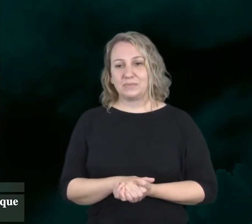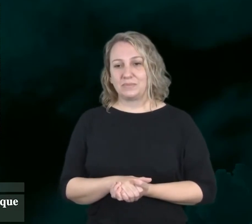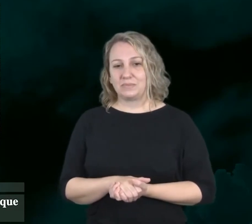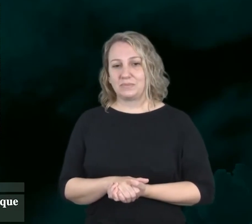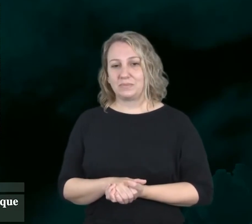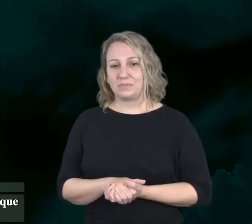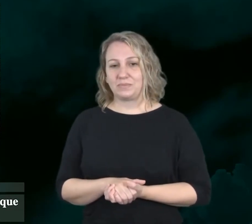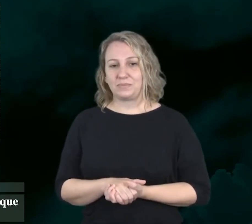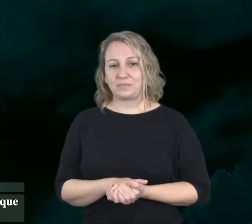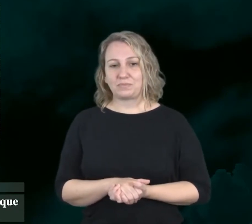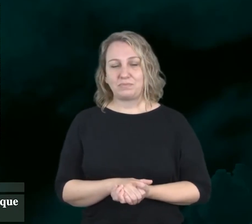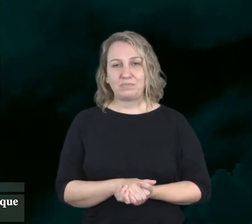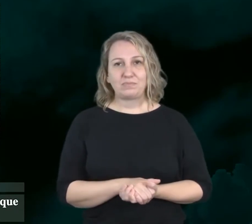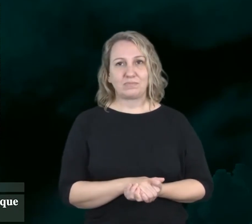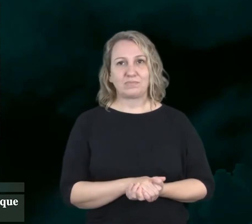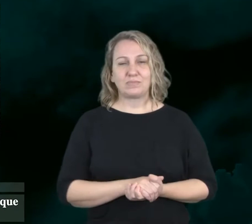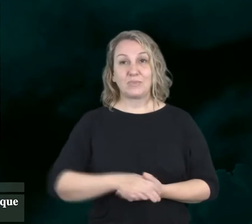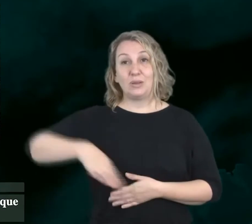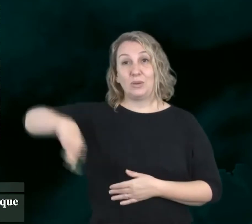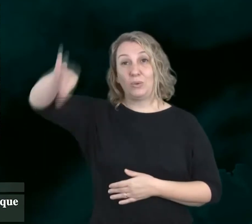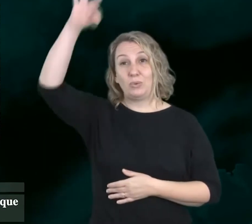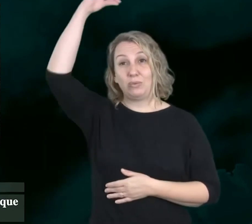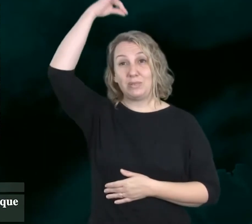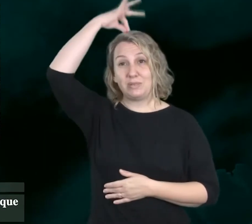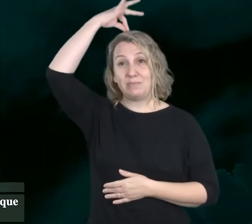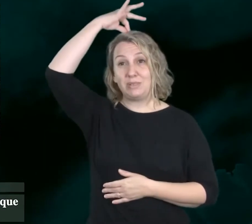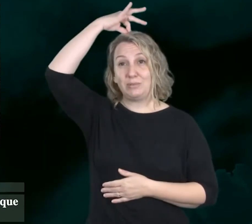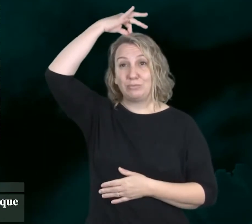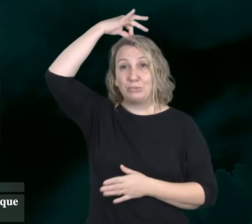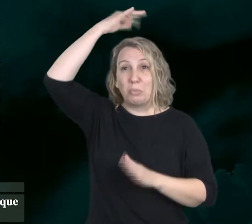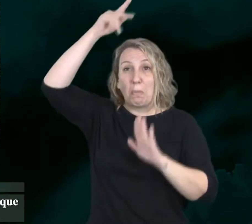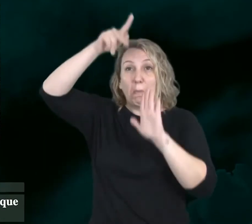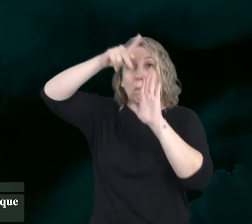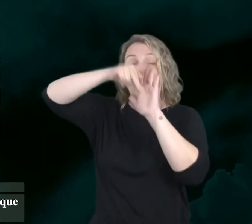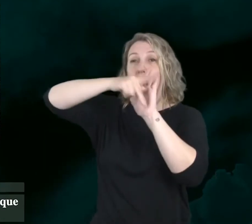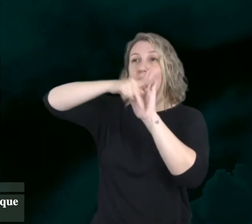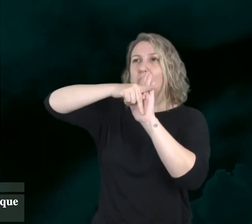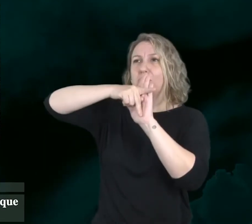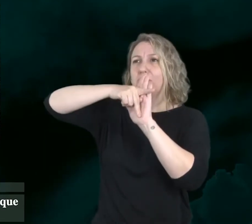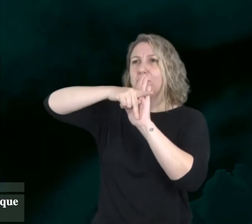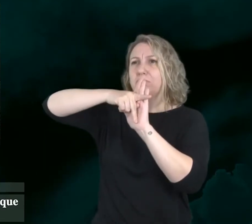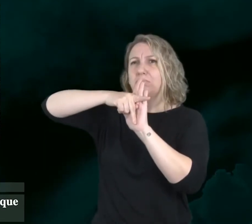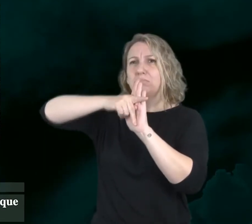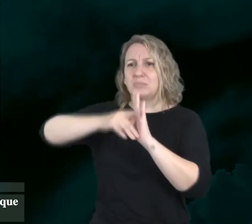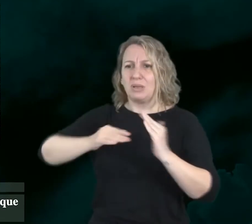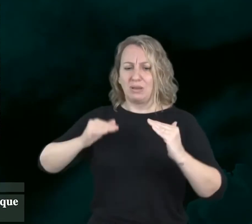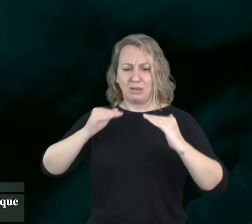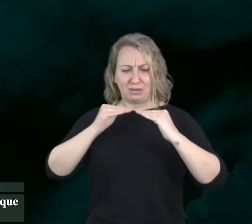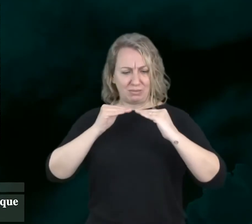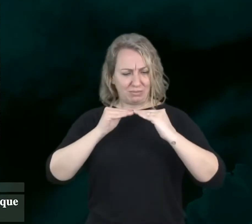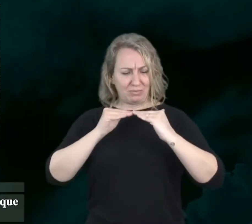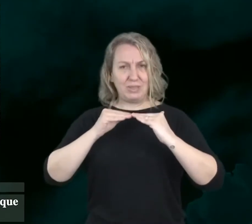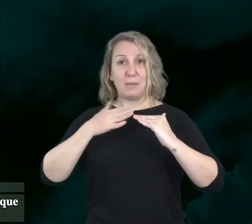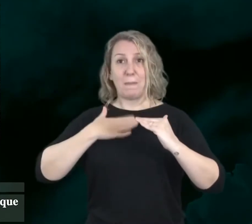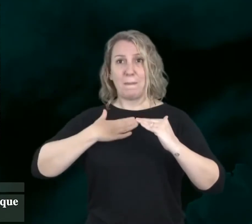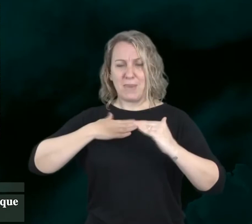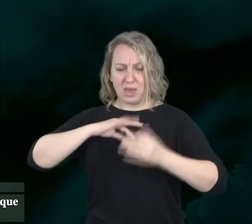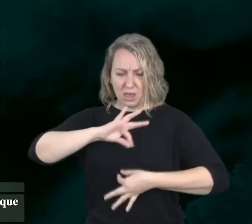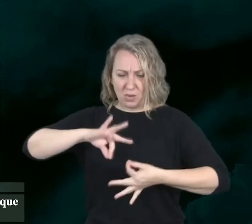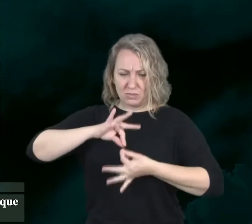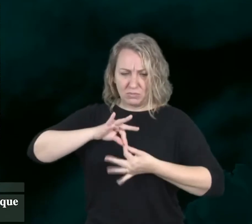O próprio Espírito testifica com o nosso espírito que somos filhos de Deus.